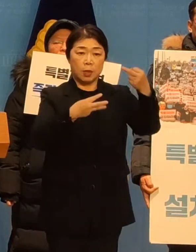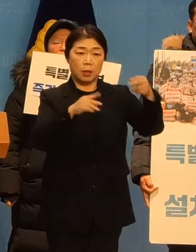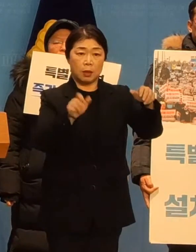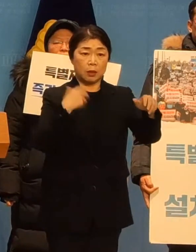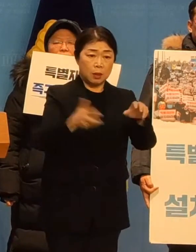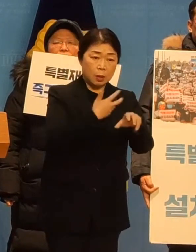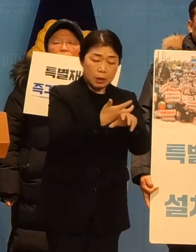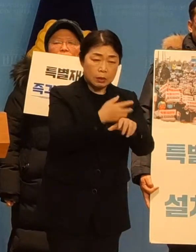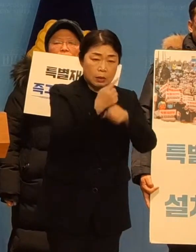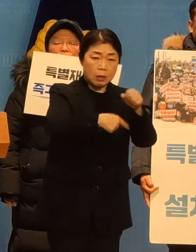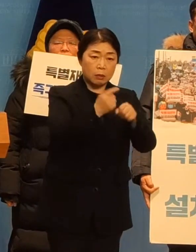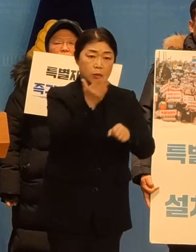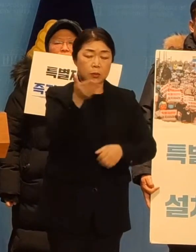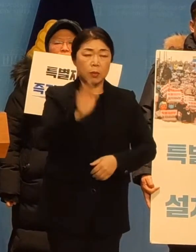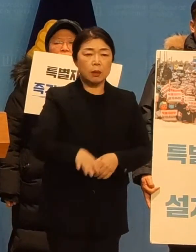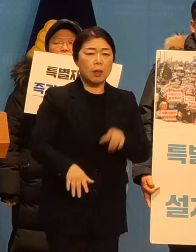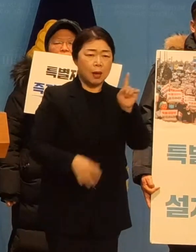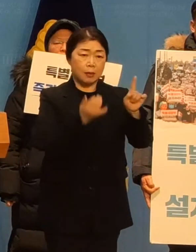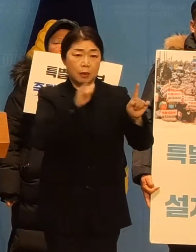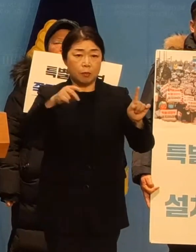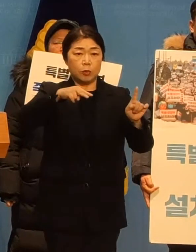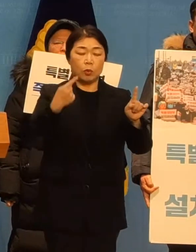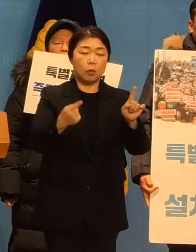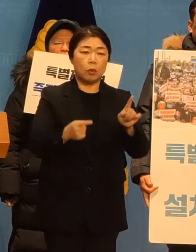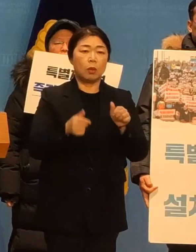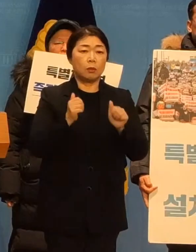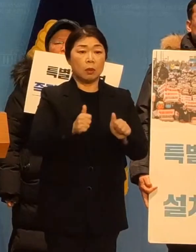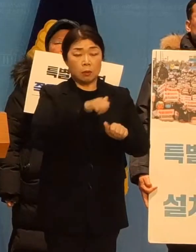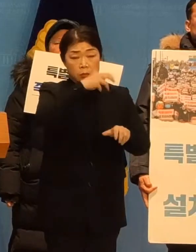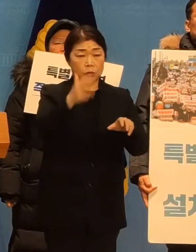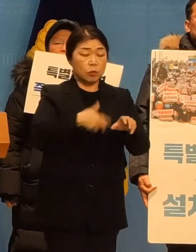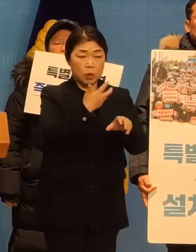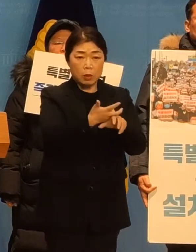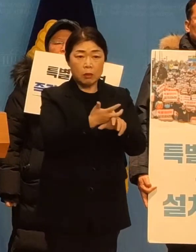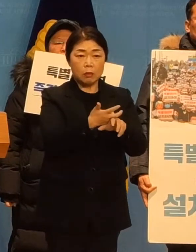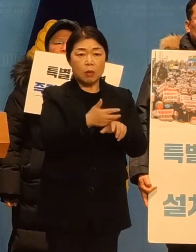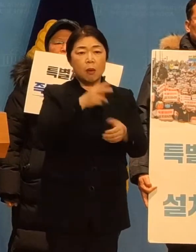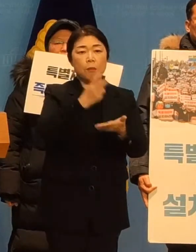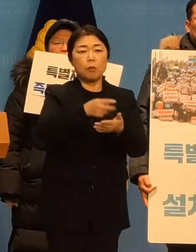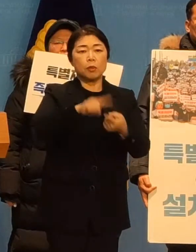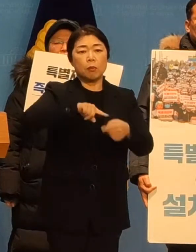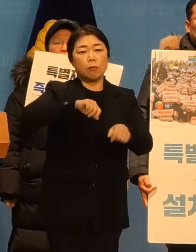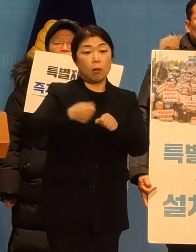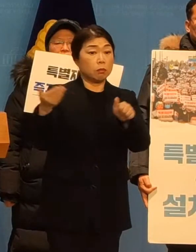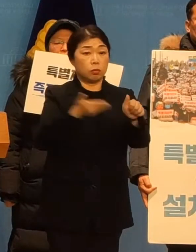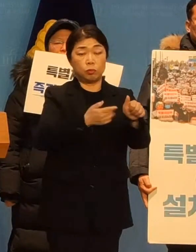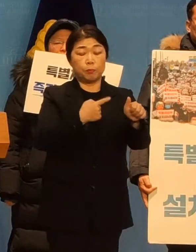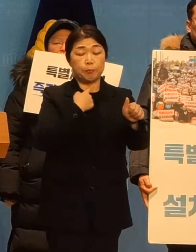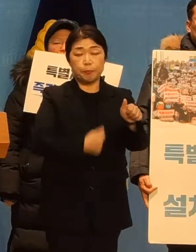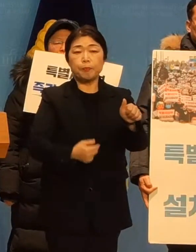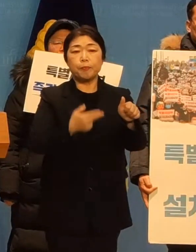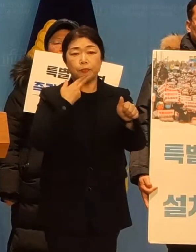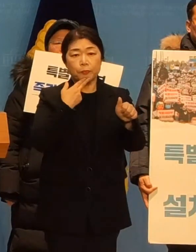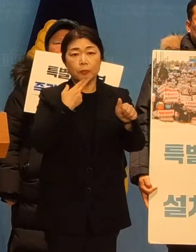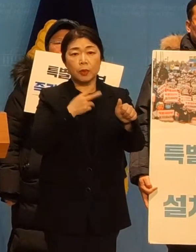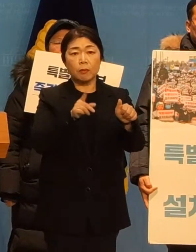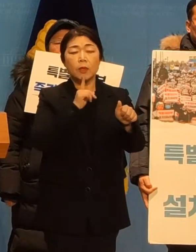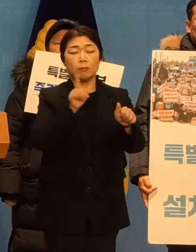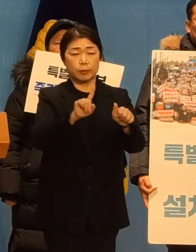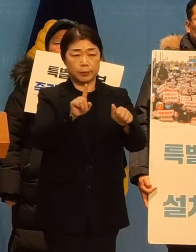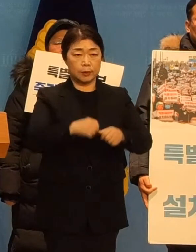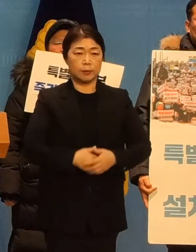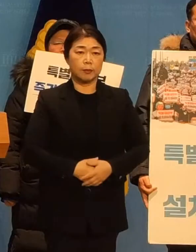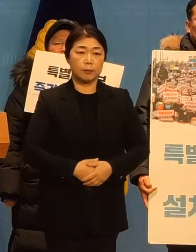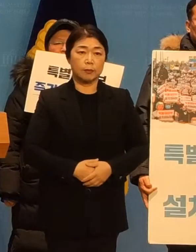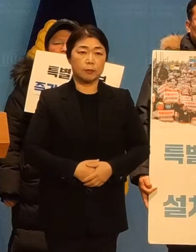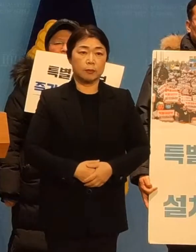1년이 되었지만 단 한 명의 내란범도 법적 처벌을 받지 않았다는 것이 말이 되는가?